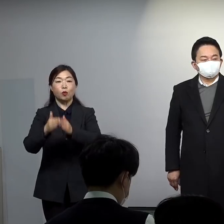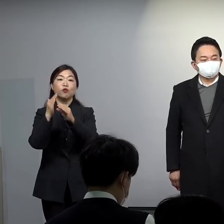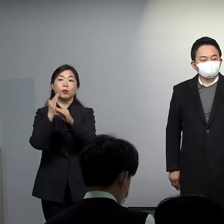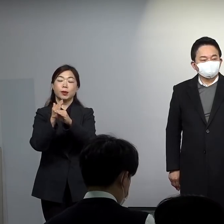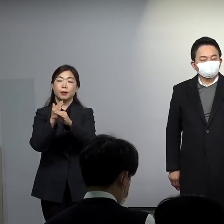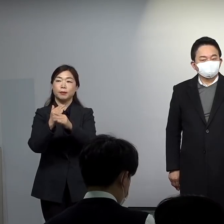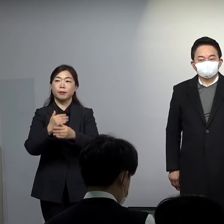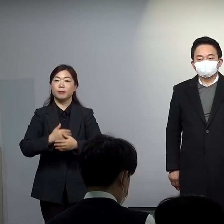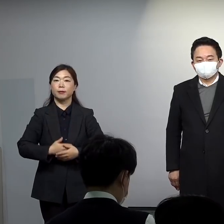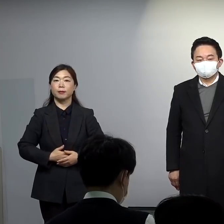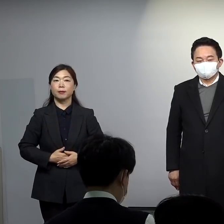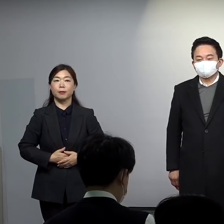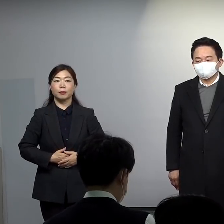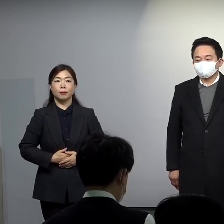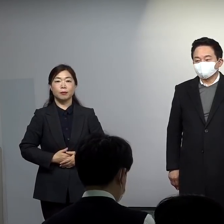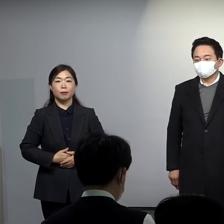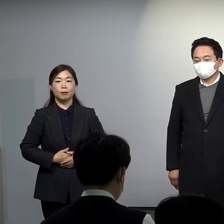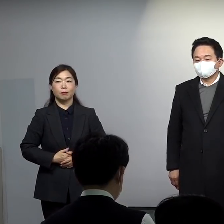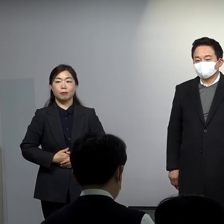네.